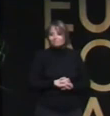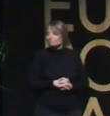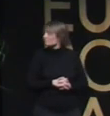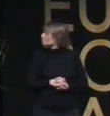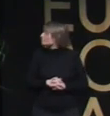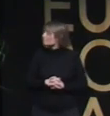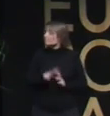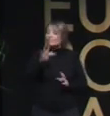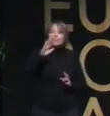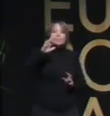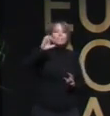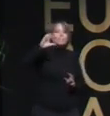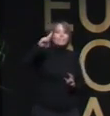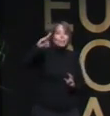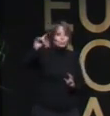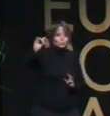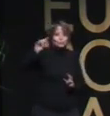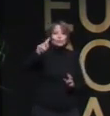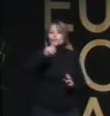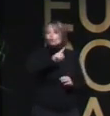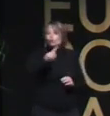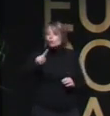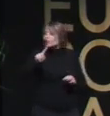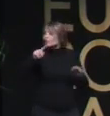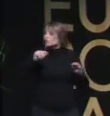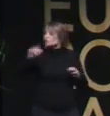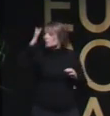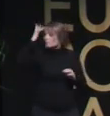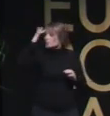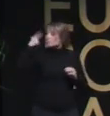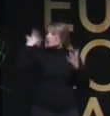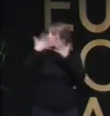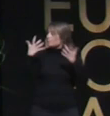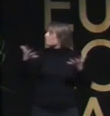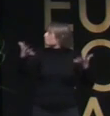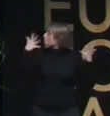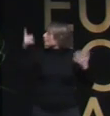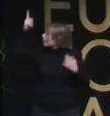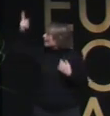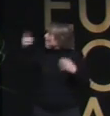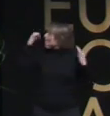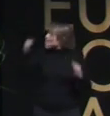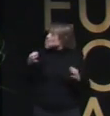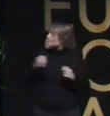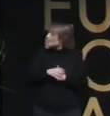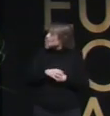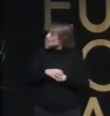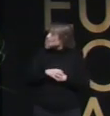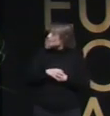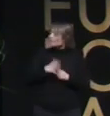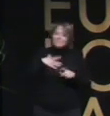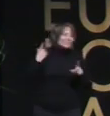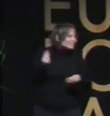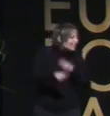Freud, que a muchos os sonará. ¿Vale? No es muy positiva su... Pero fijaros la cita, a mí me encanta. Yo la tengo siempre en la consulta. Hagamos lo que hagamos